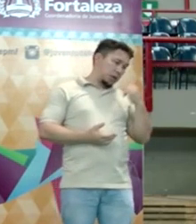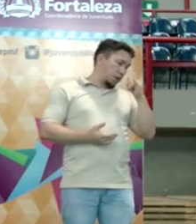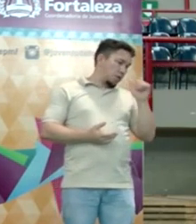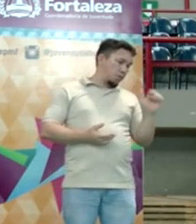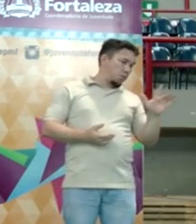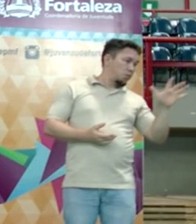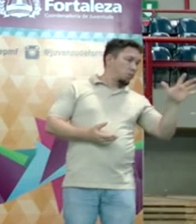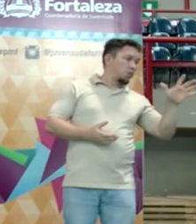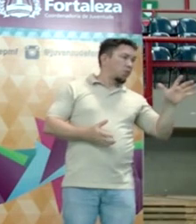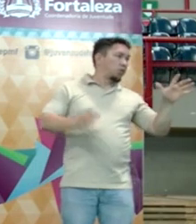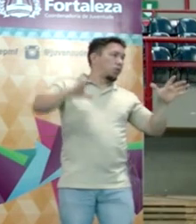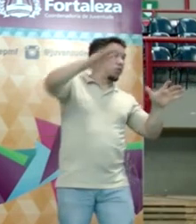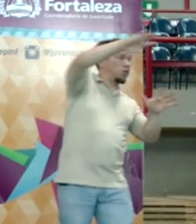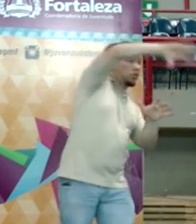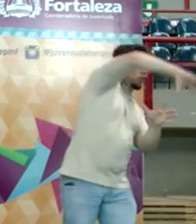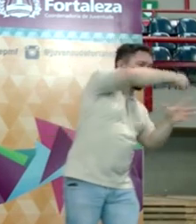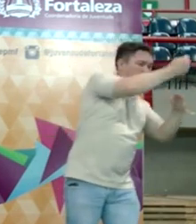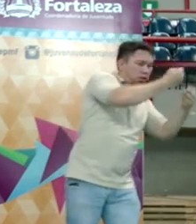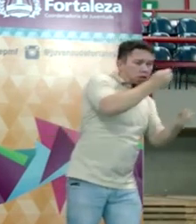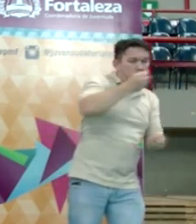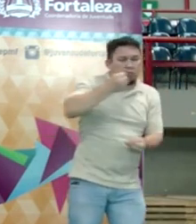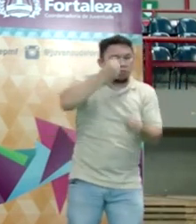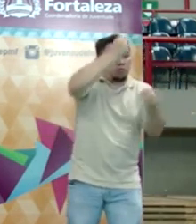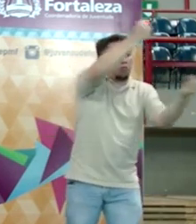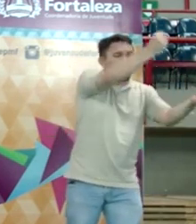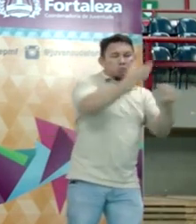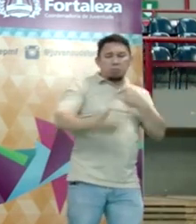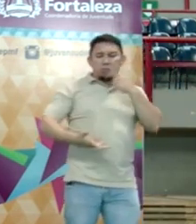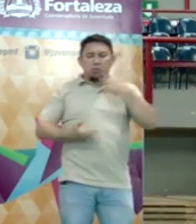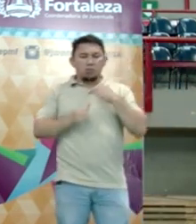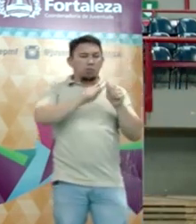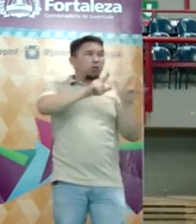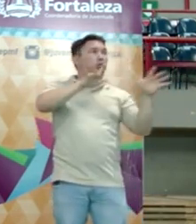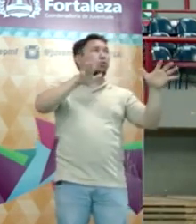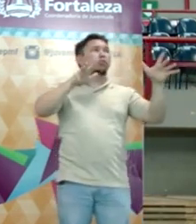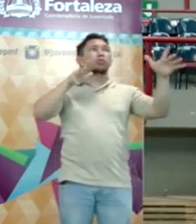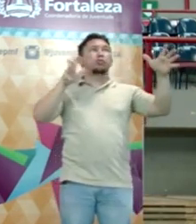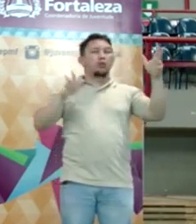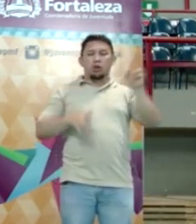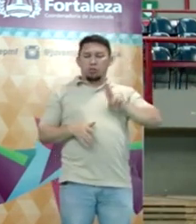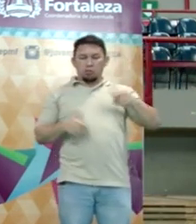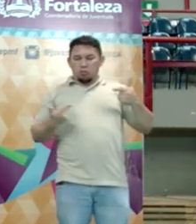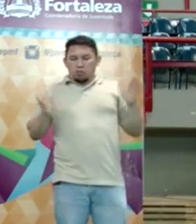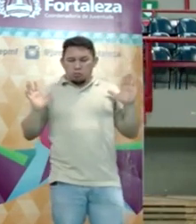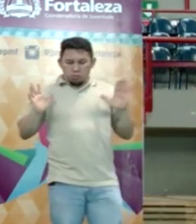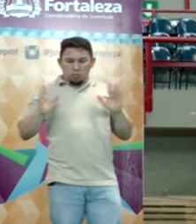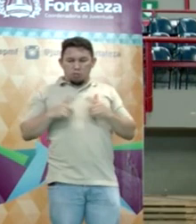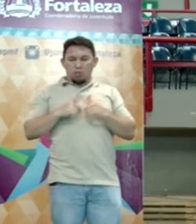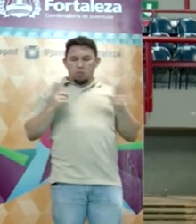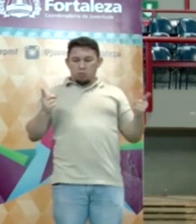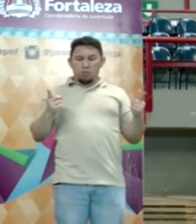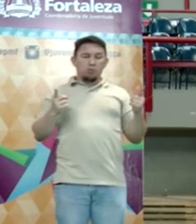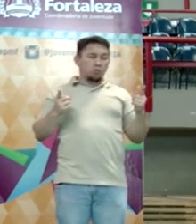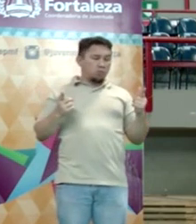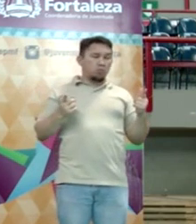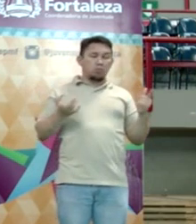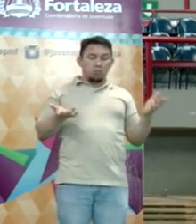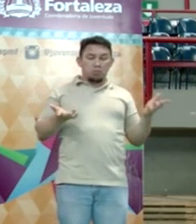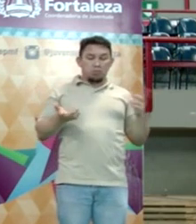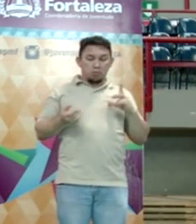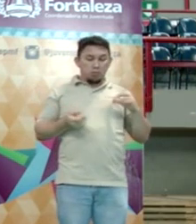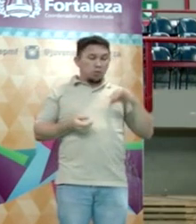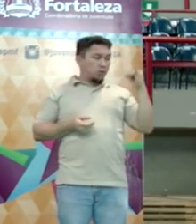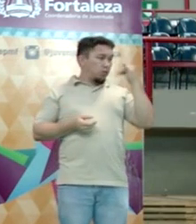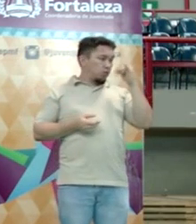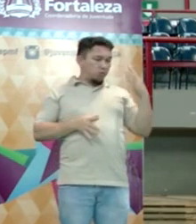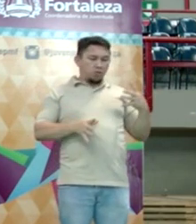colocar num pacote e devolver, porque ela se dissipou, ela não foi utilizada. Mas com certeza eu não recebi